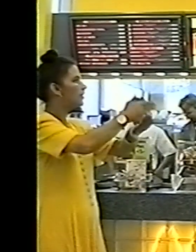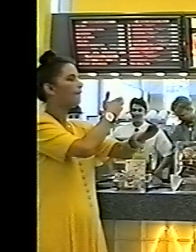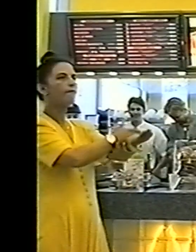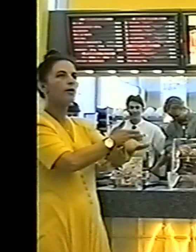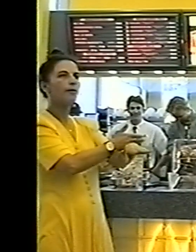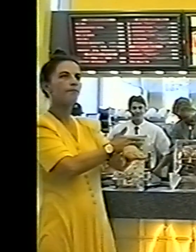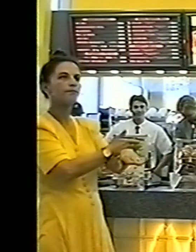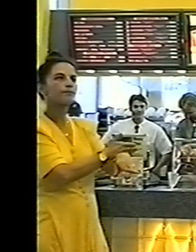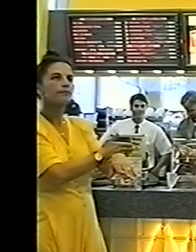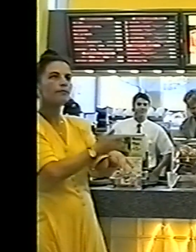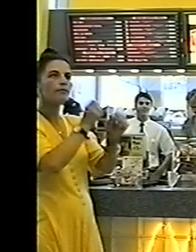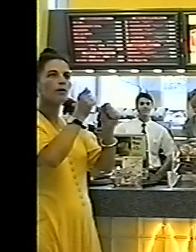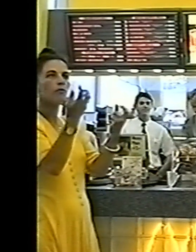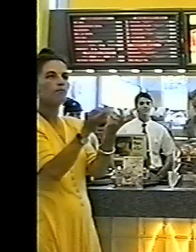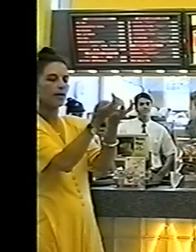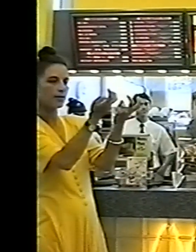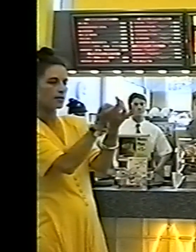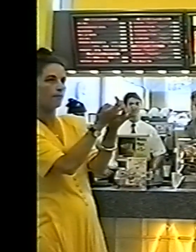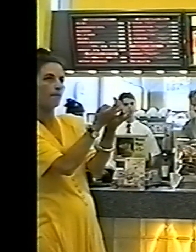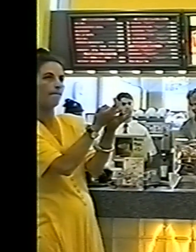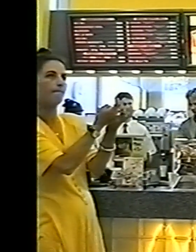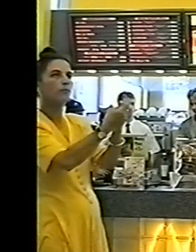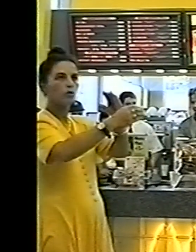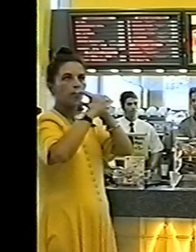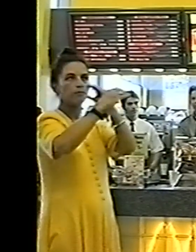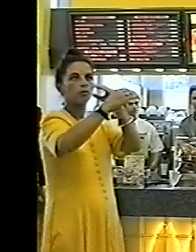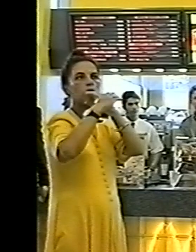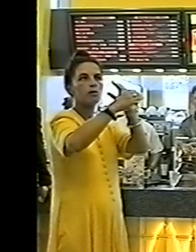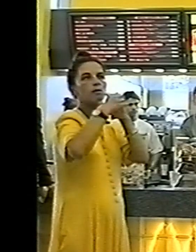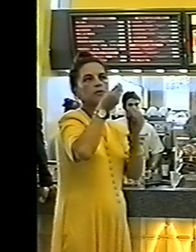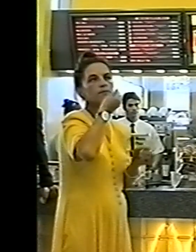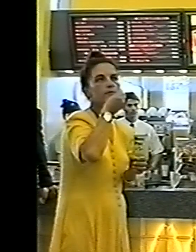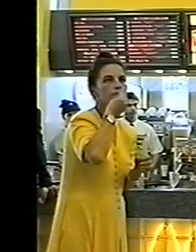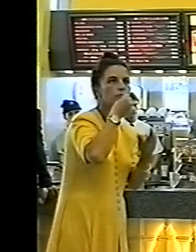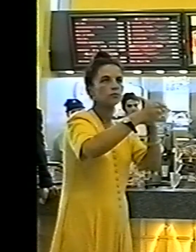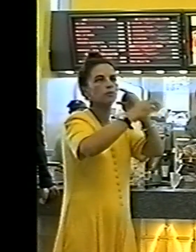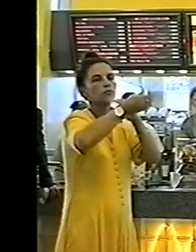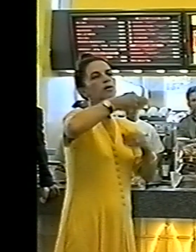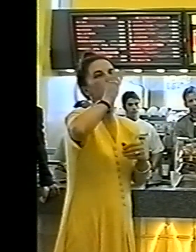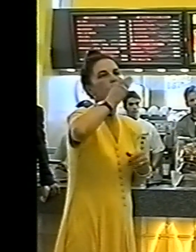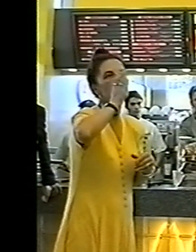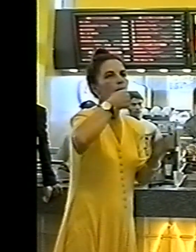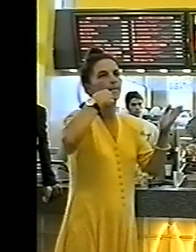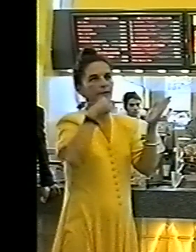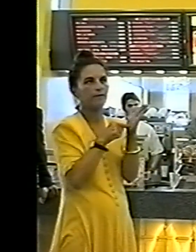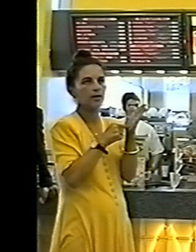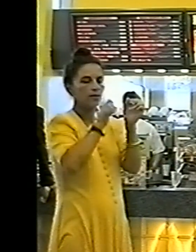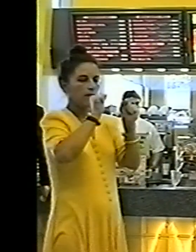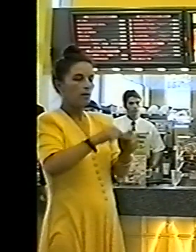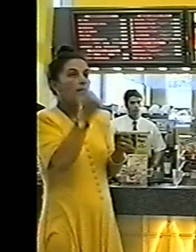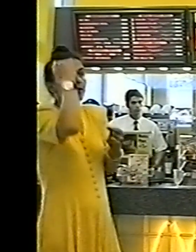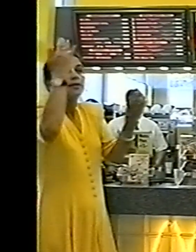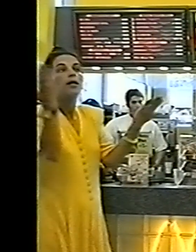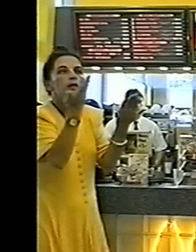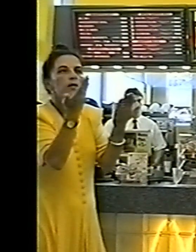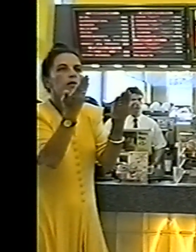l'heure, de commander directement à la colonne son menu, son sandwich ou sa boisson préférée. L'idée est